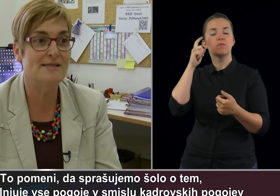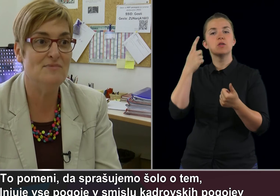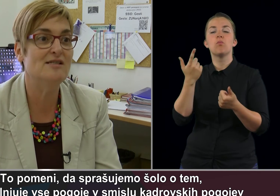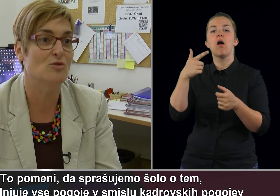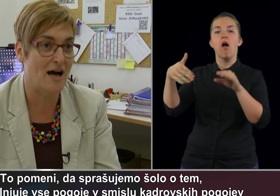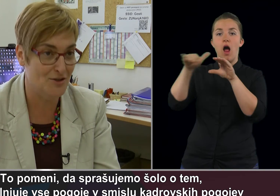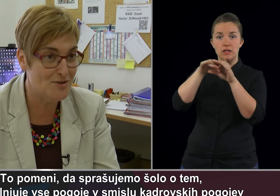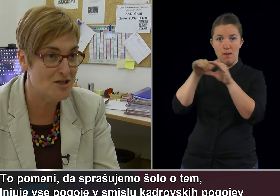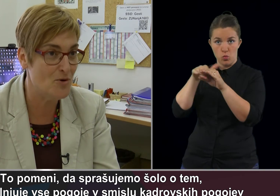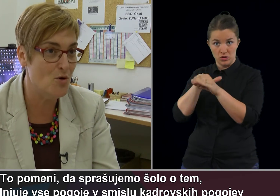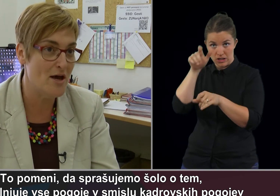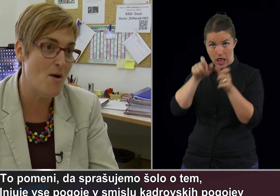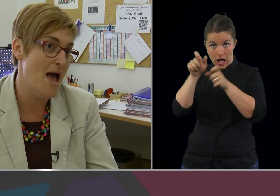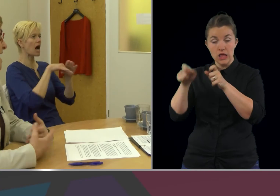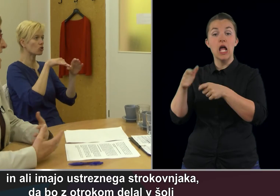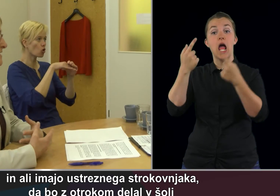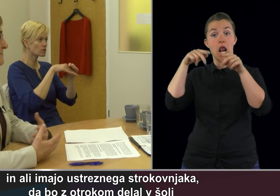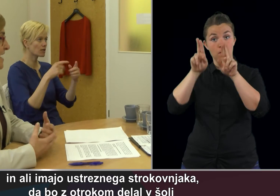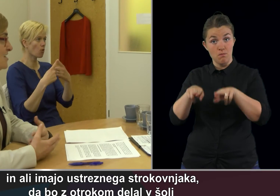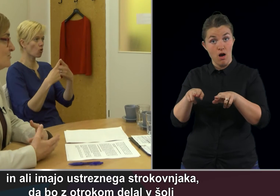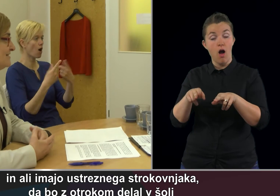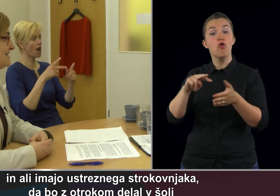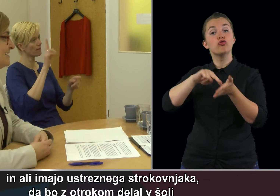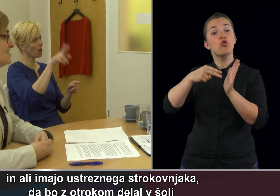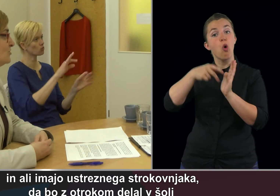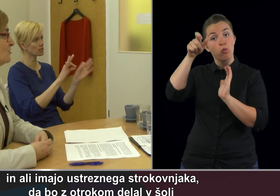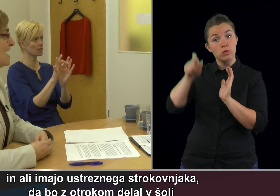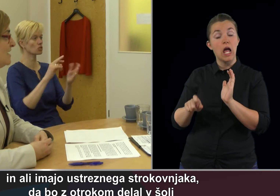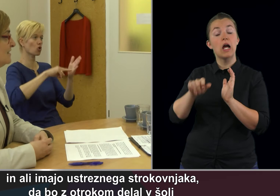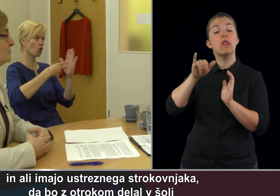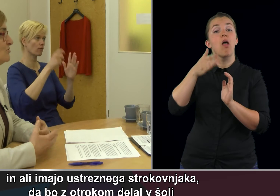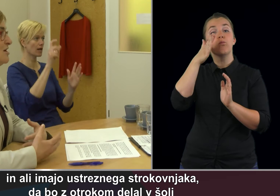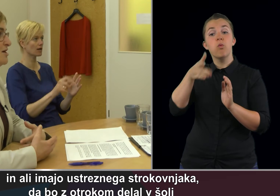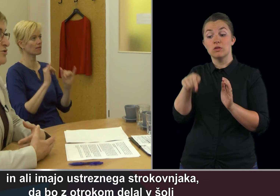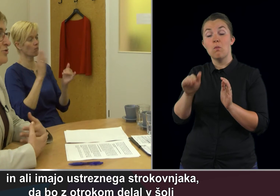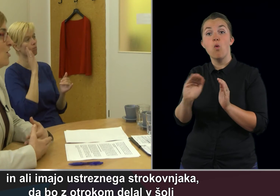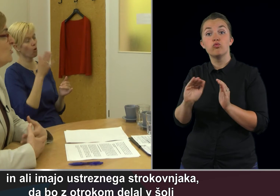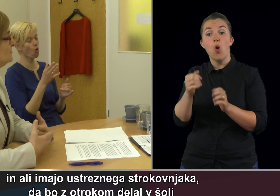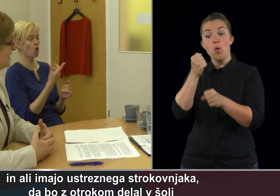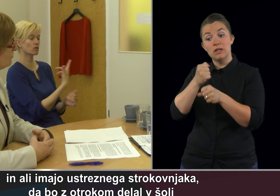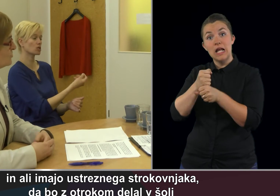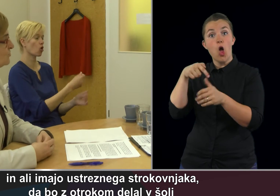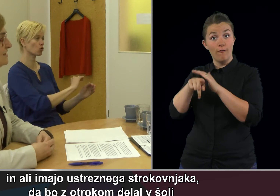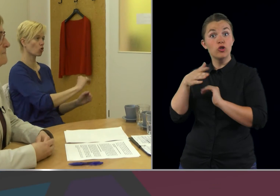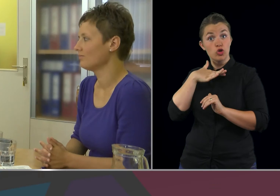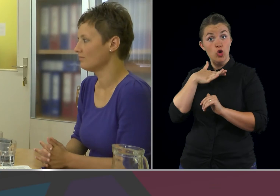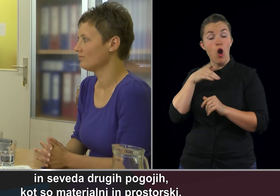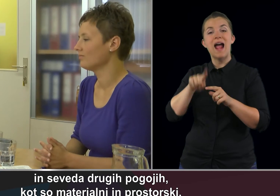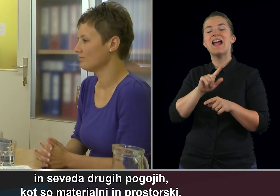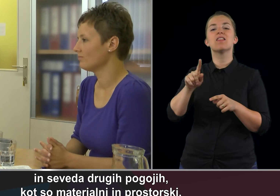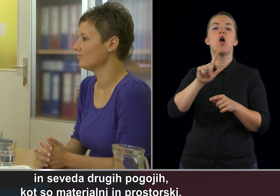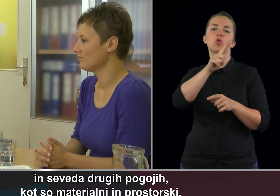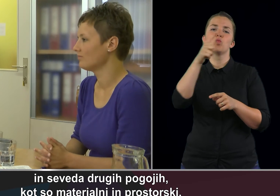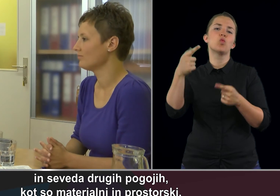v smislu kadrovskih pogojev, ali imajo ustreznega strokovnjaka, da bo z otrokom delal v šoli,